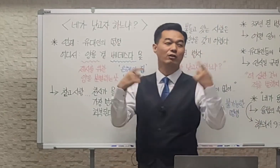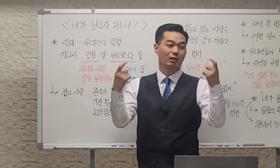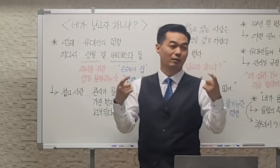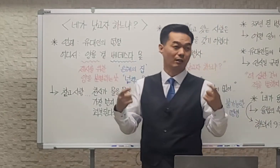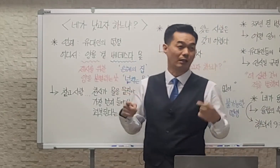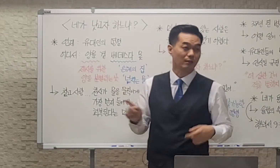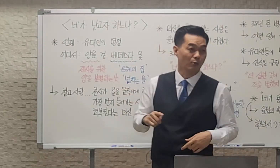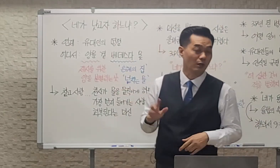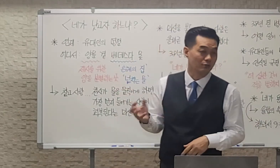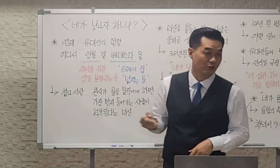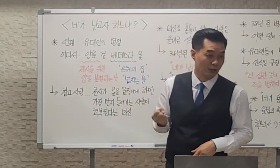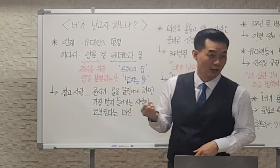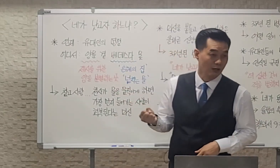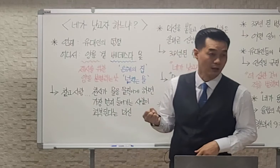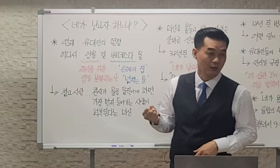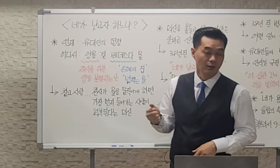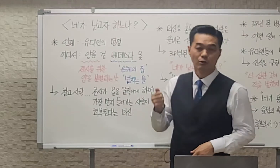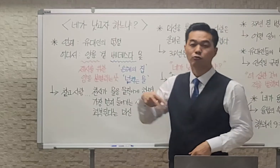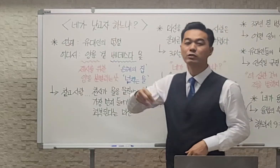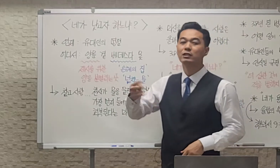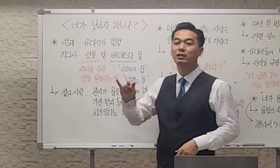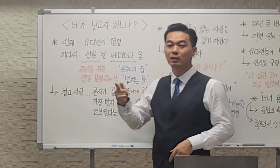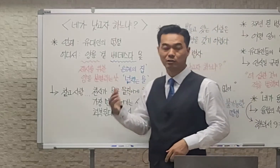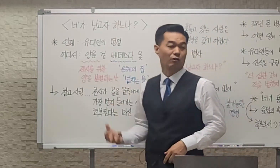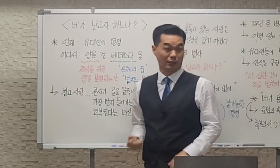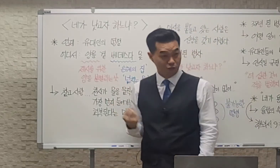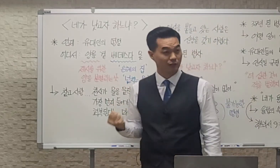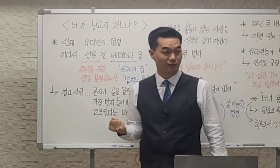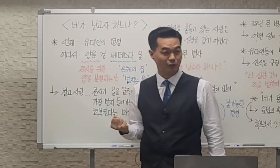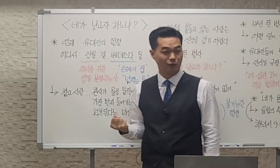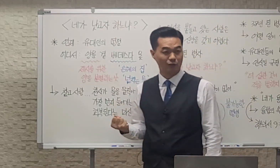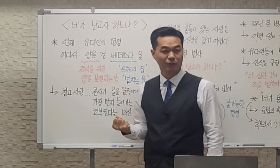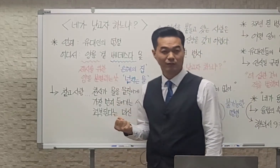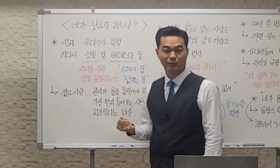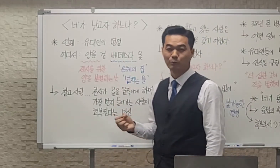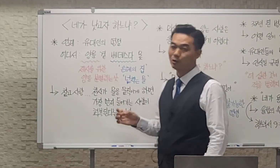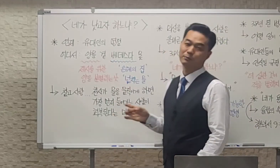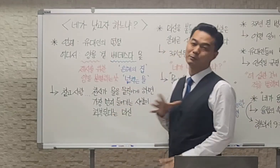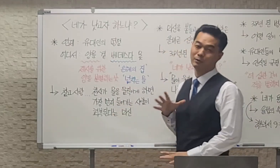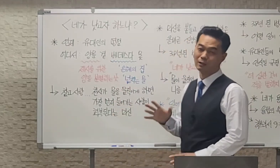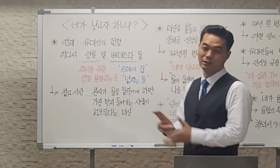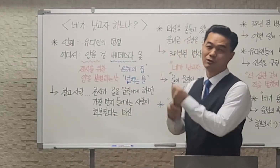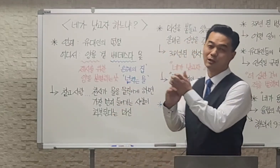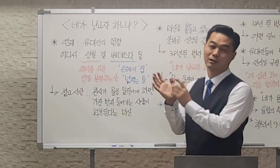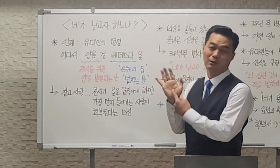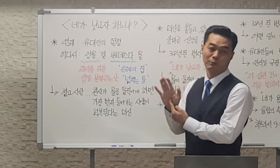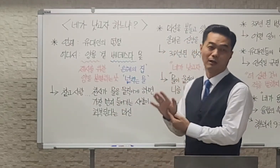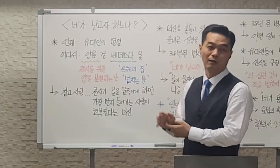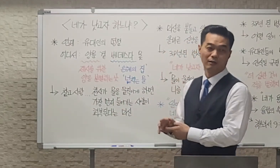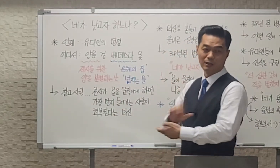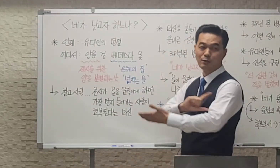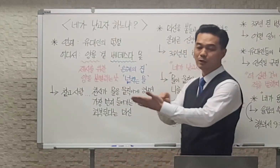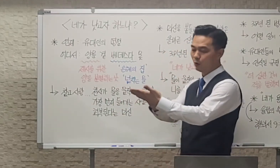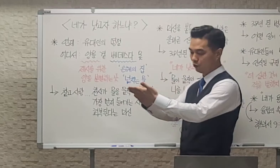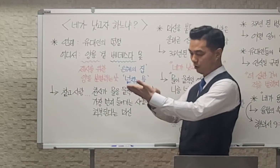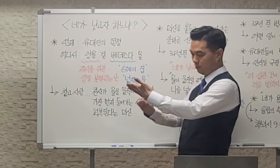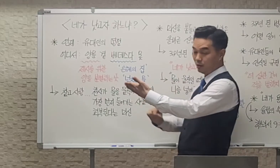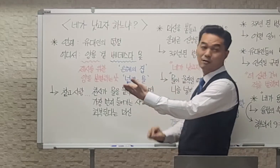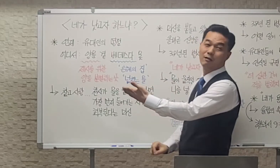갈 때는 항상 뭘 가지고 간다? 후시딘 같은 거 가지고 가세요. 놀랍습니다. 기적이 나타납니다. 이름이 남을 거예요 아마.